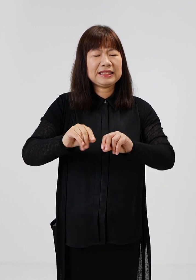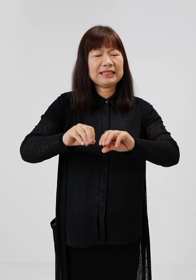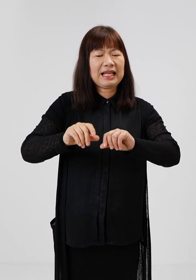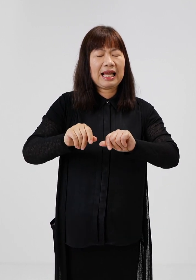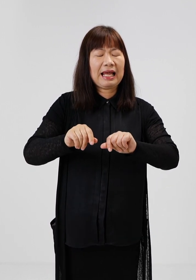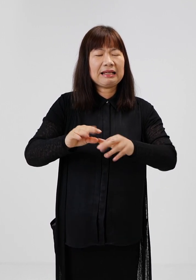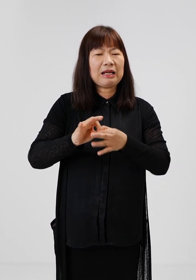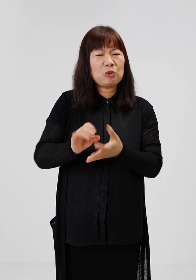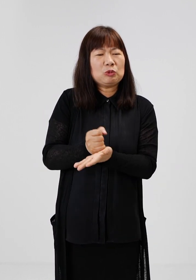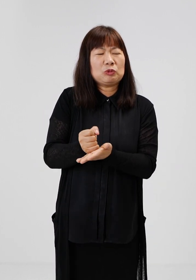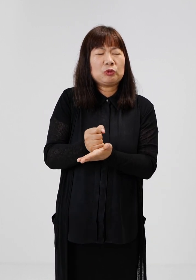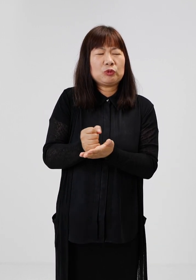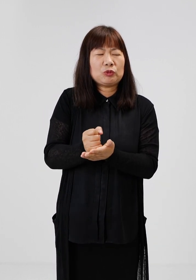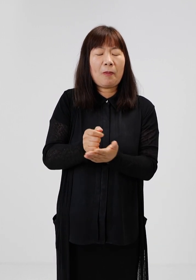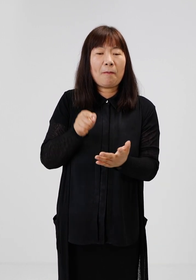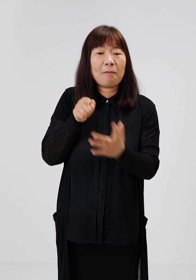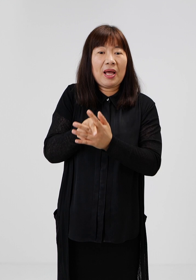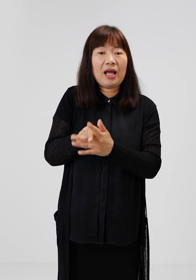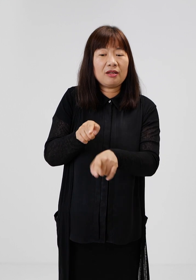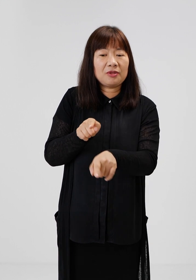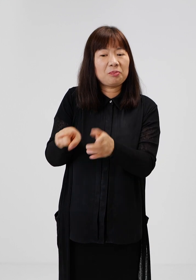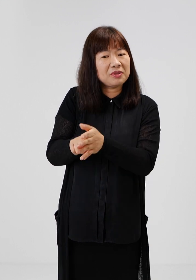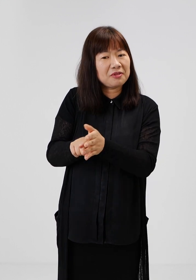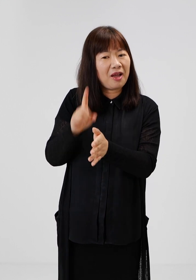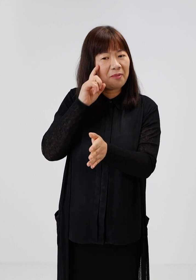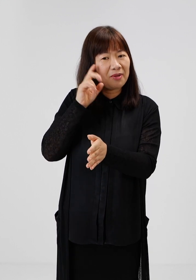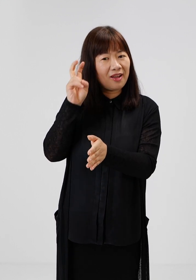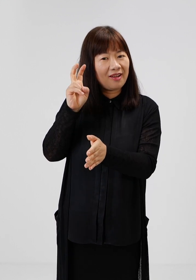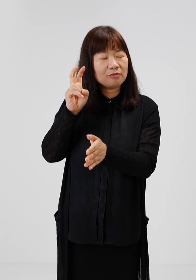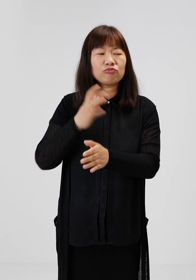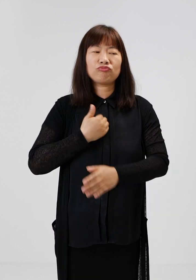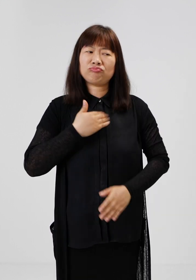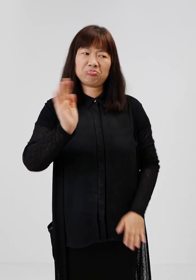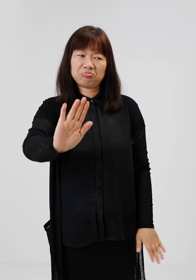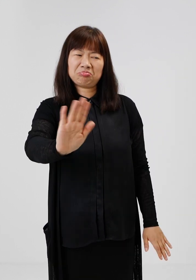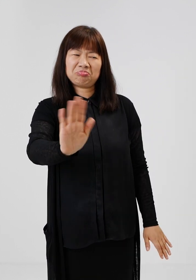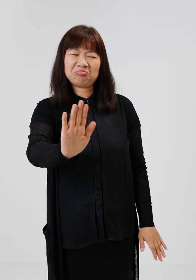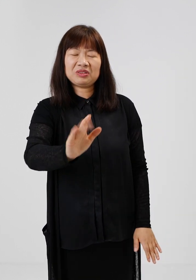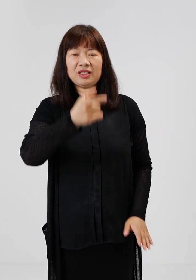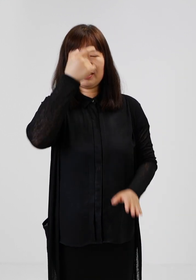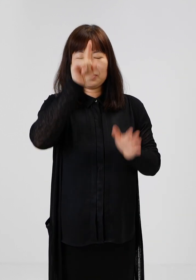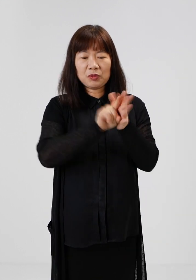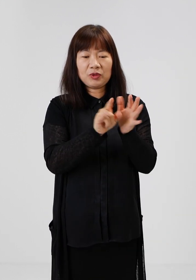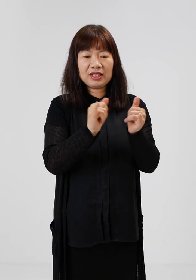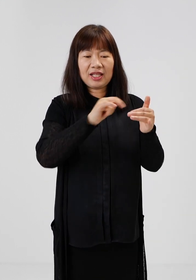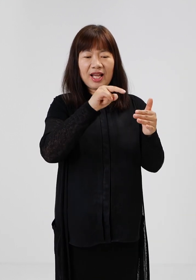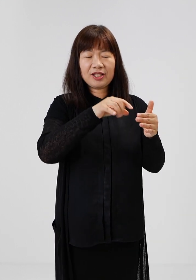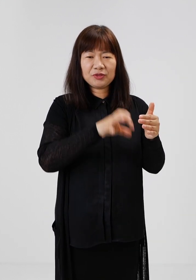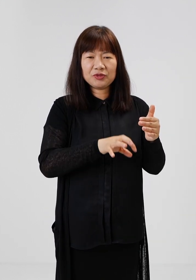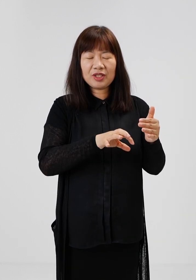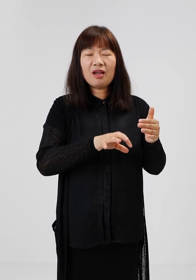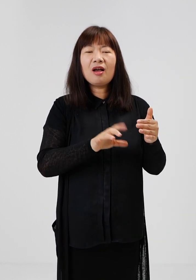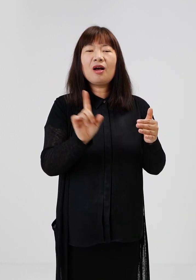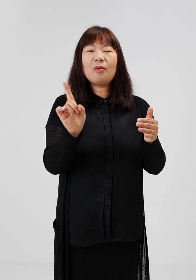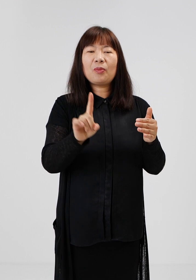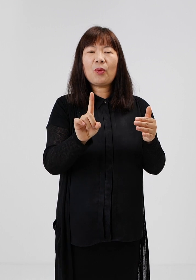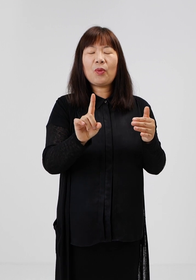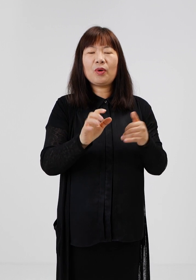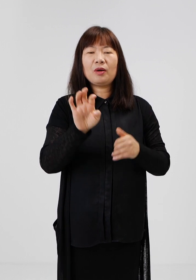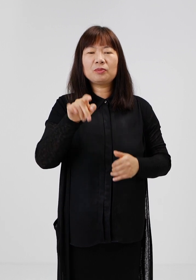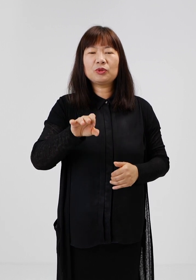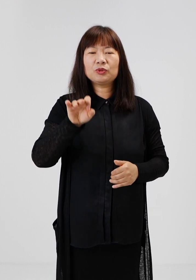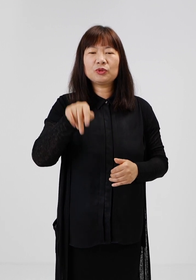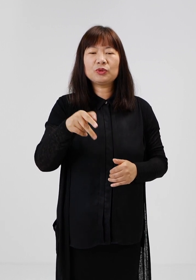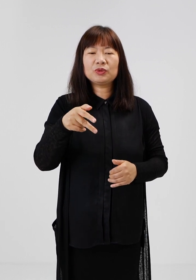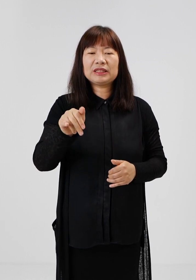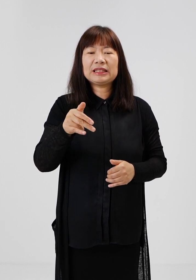보다. 예? 저는 풍수지리 안 믿어요. 뭐 기독교인들 가운데도 풍수지리는 목사님 그